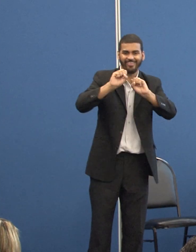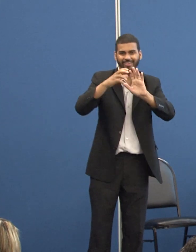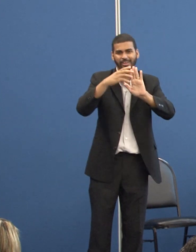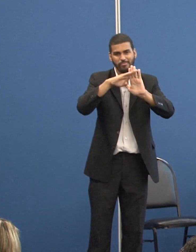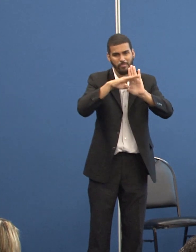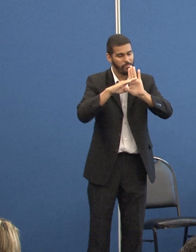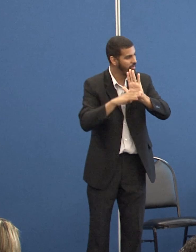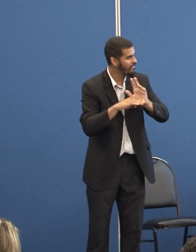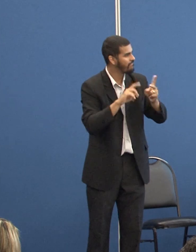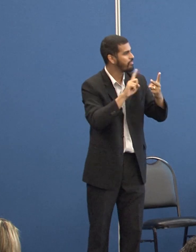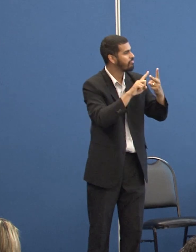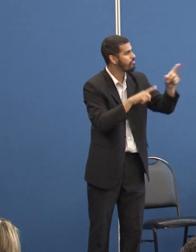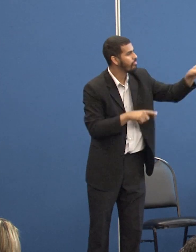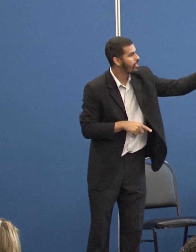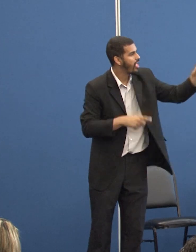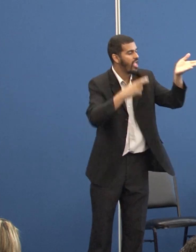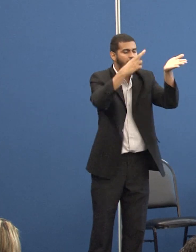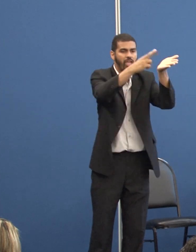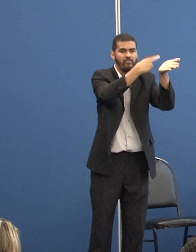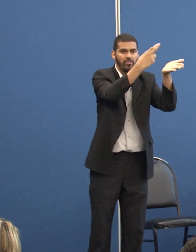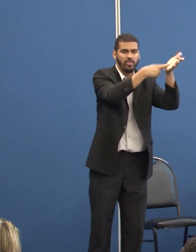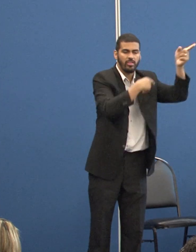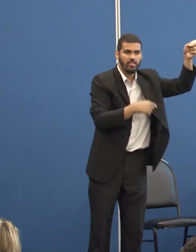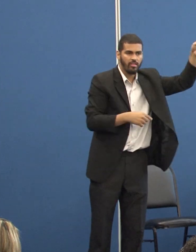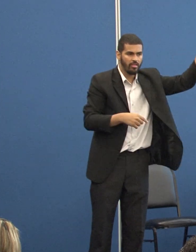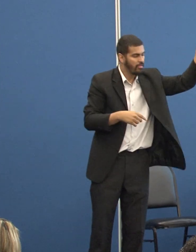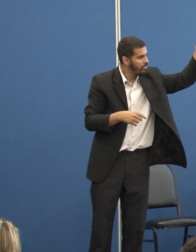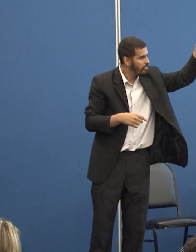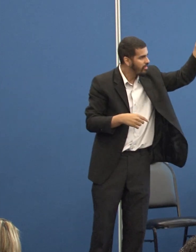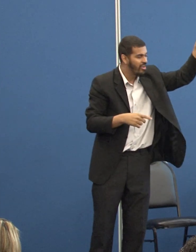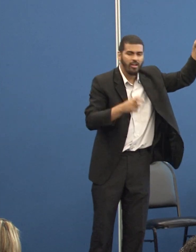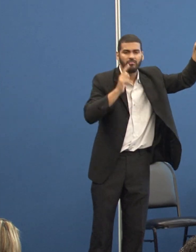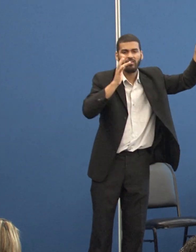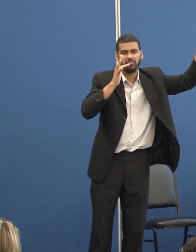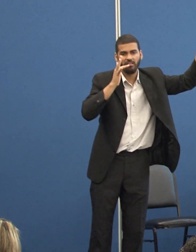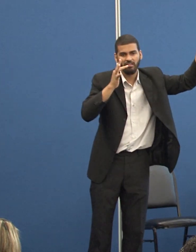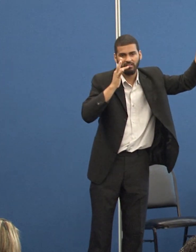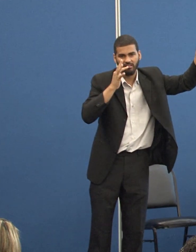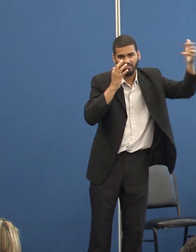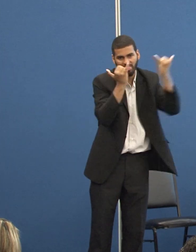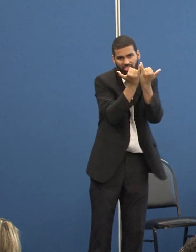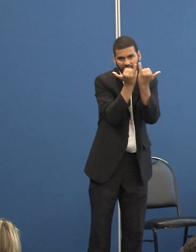gente tem aqui uma revista de fofoca.